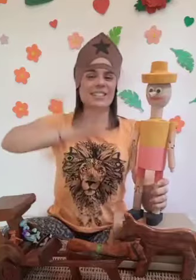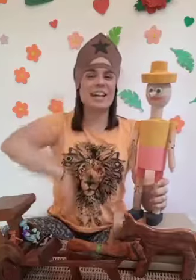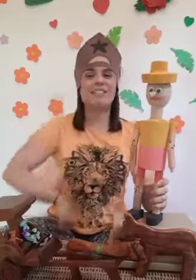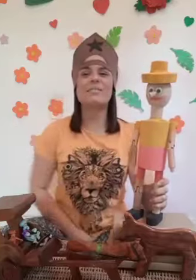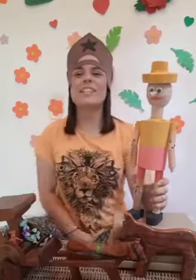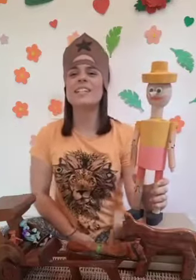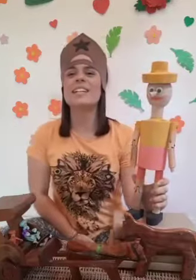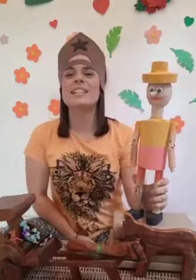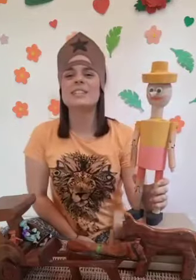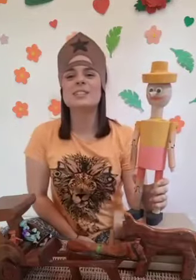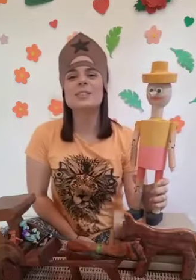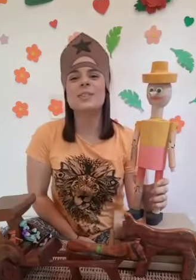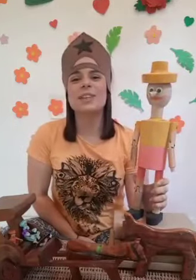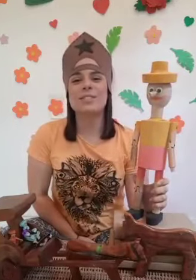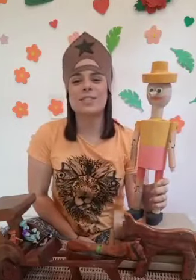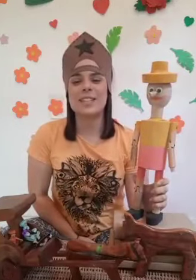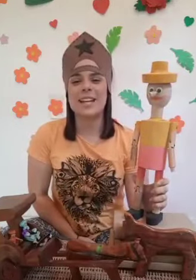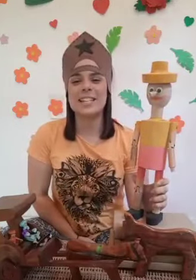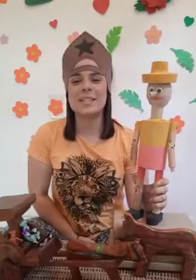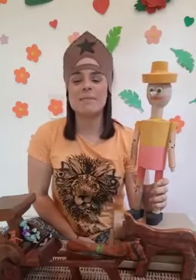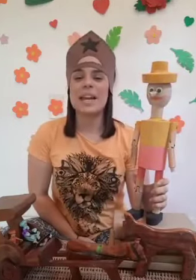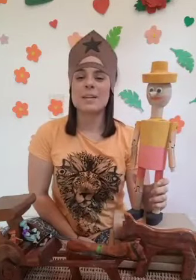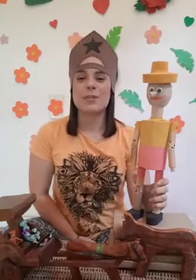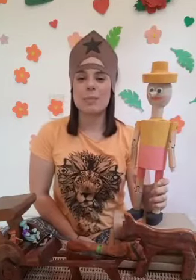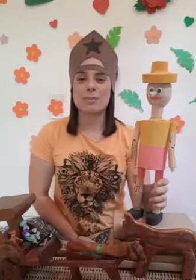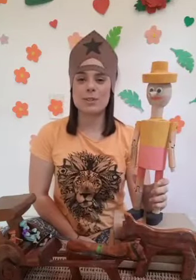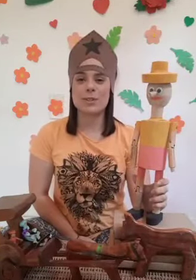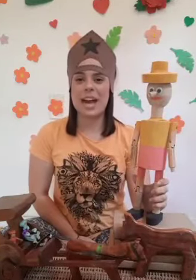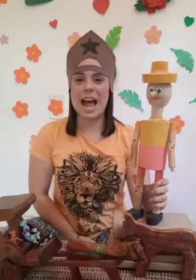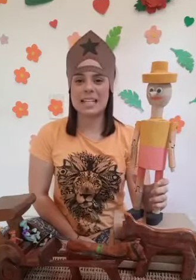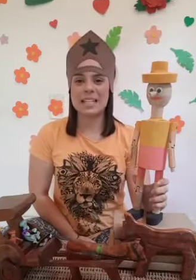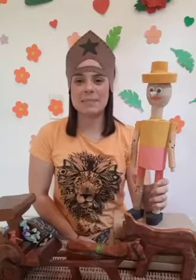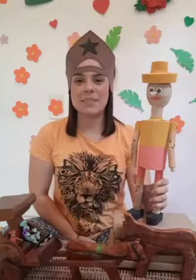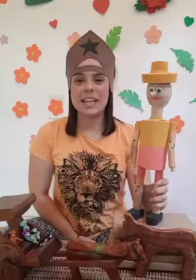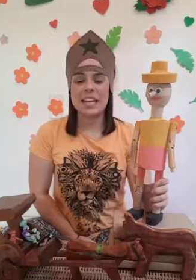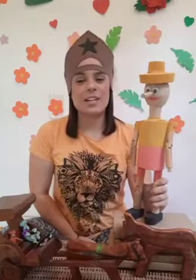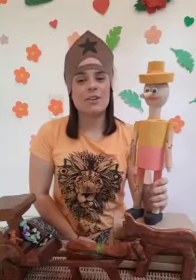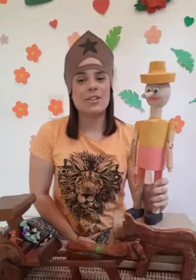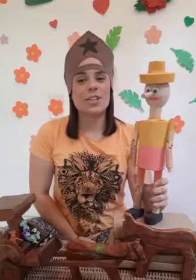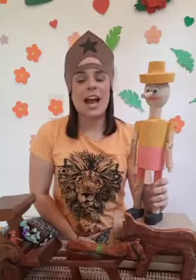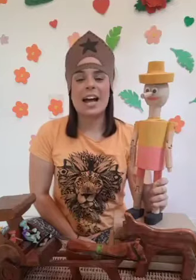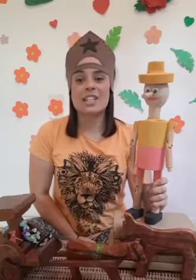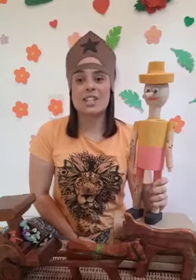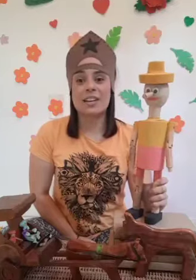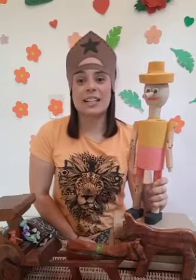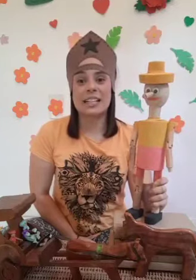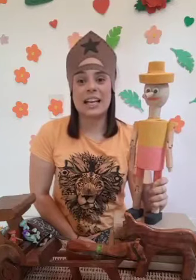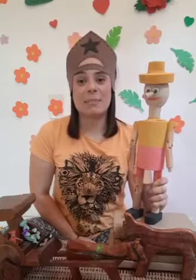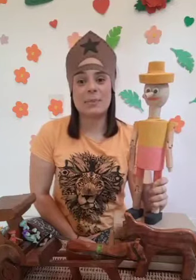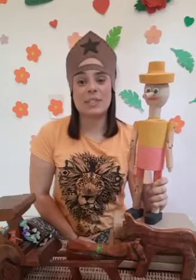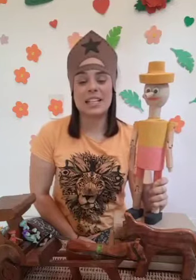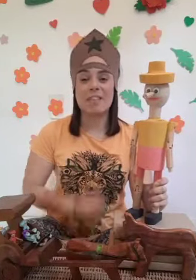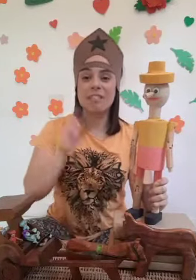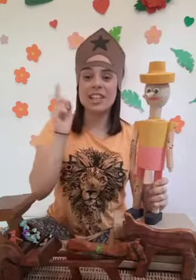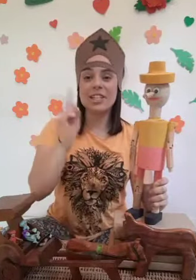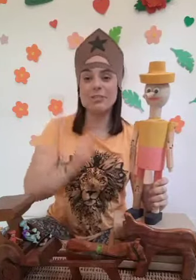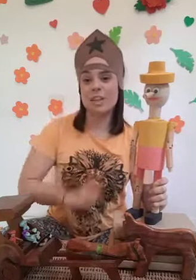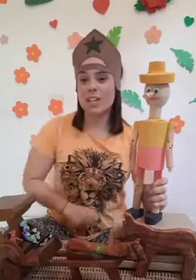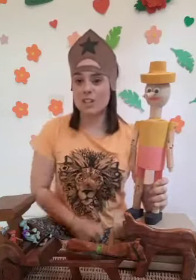Olá, família. Tudo bem com vocês? Eu sou a professora Axa. E hoje a gente vai cantar a música Vida de